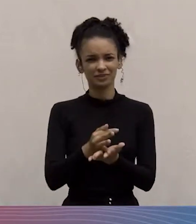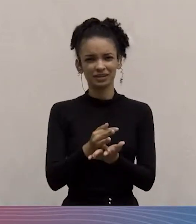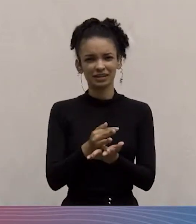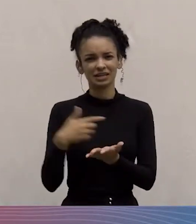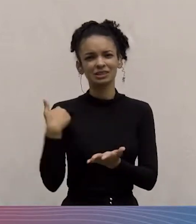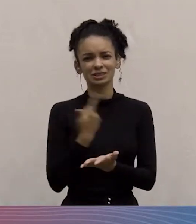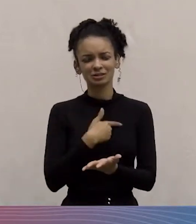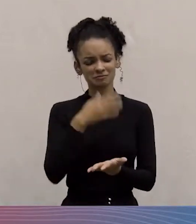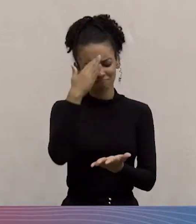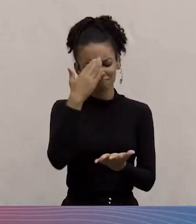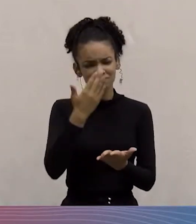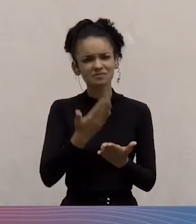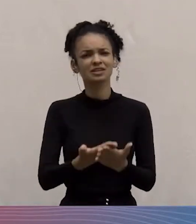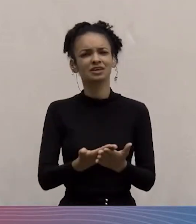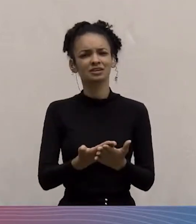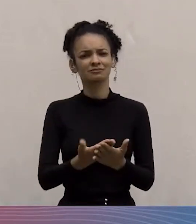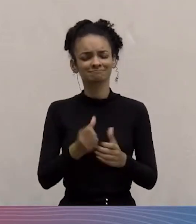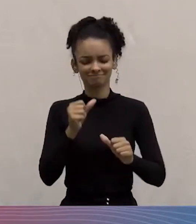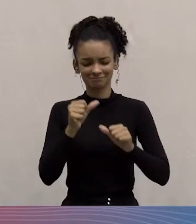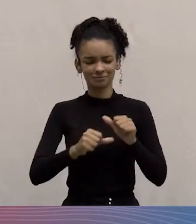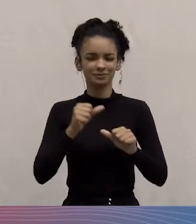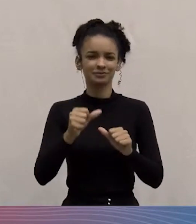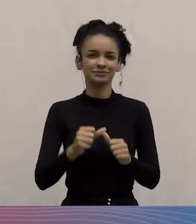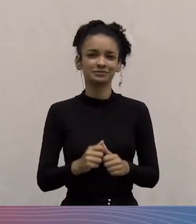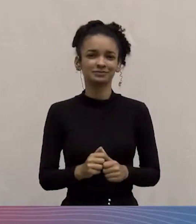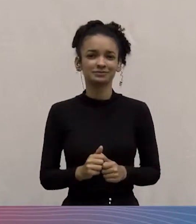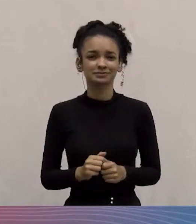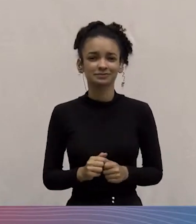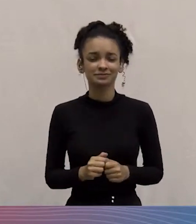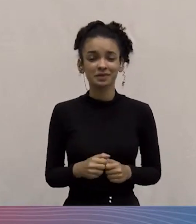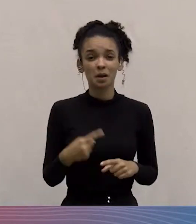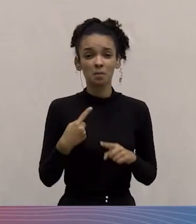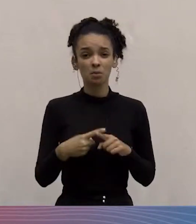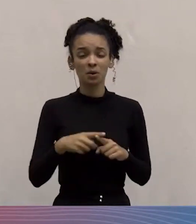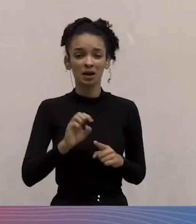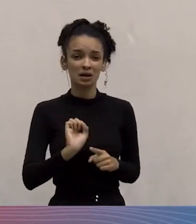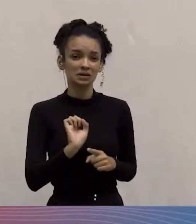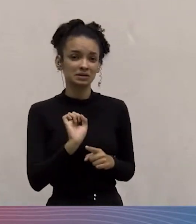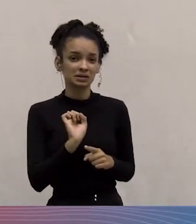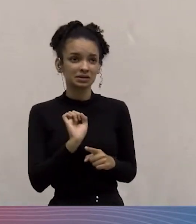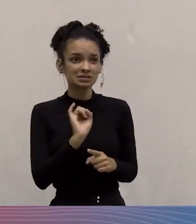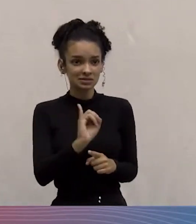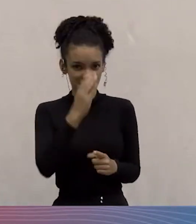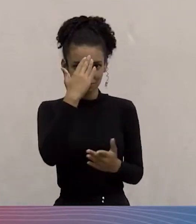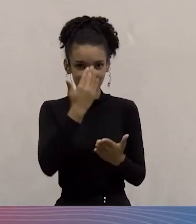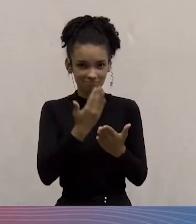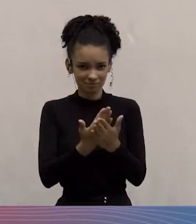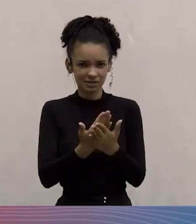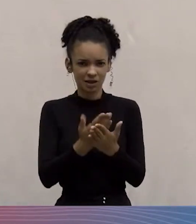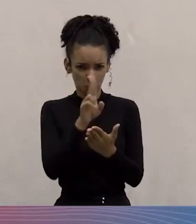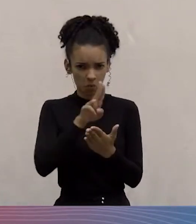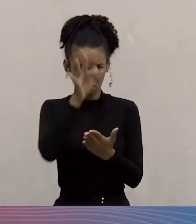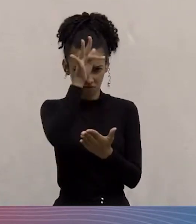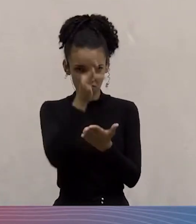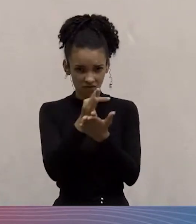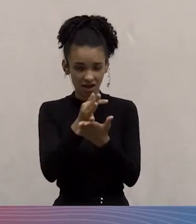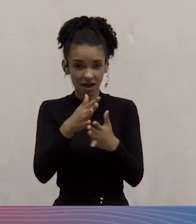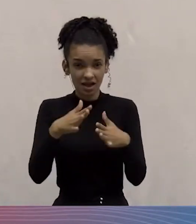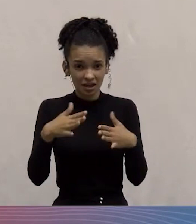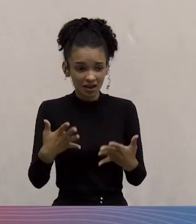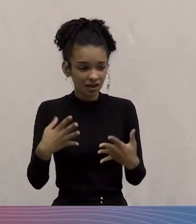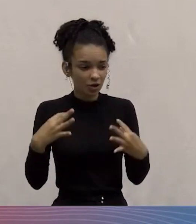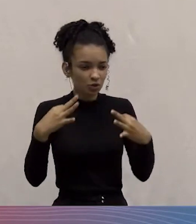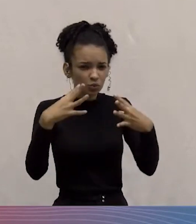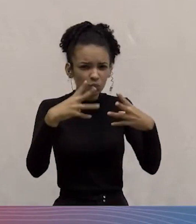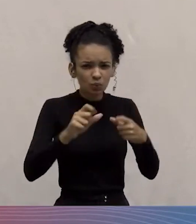nós cremos, tudo mudou. Porque quando nós cremos pela fé em Cristo, irmão, tudo que